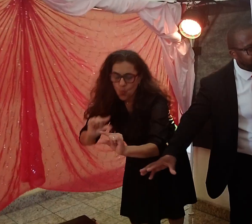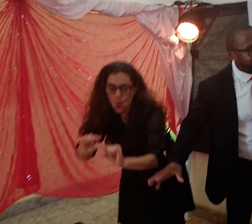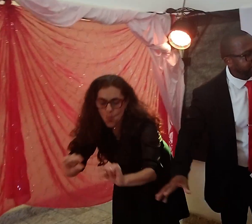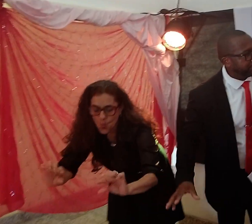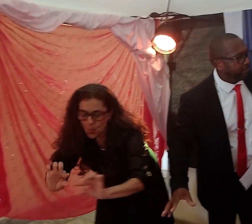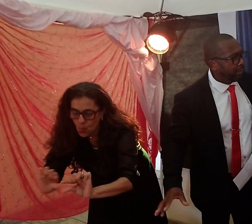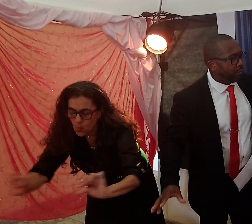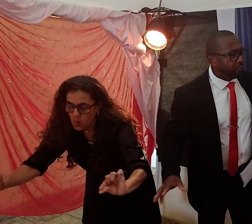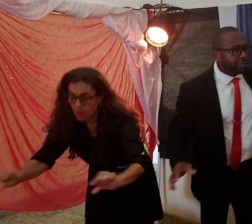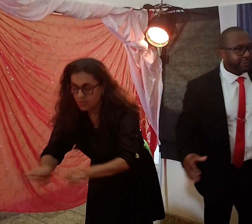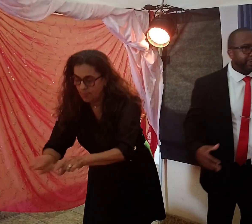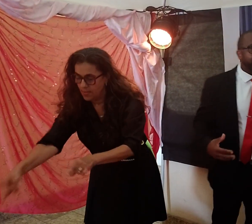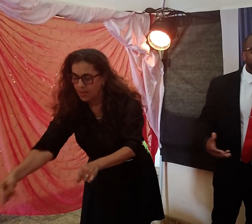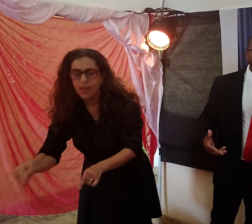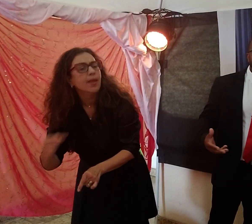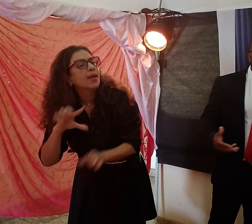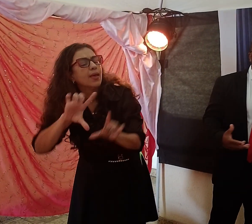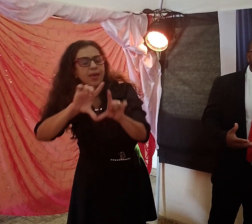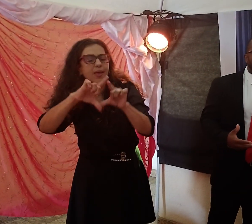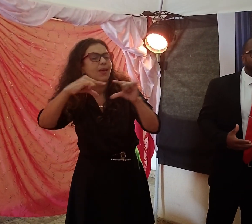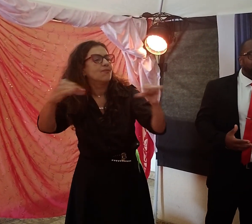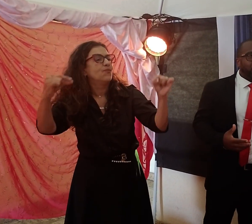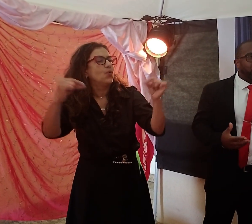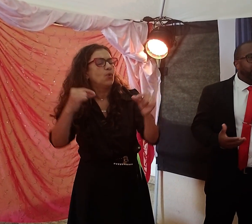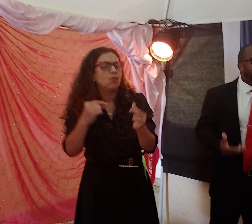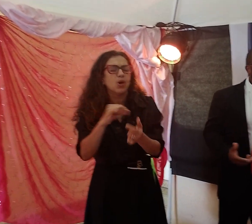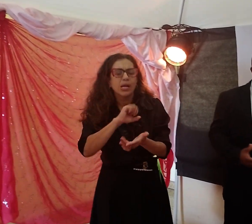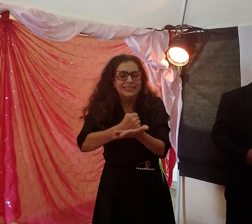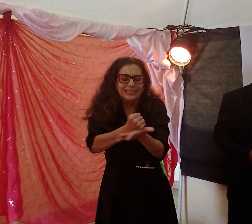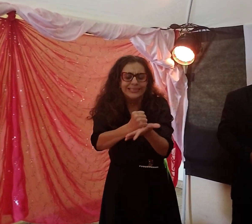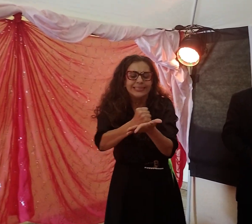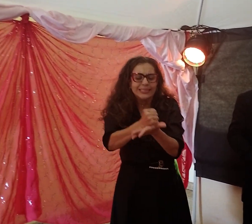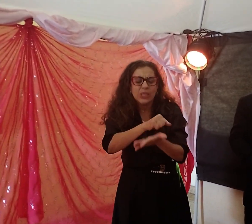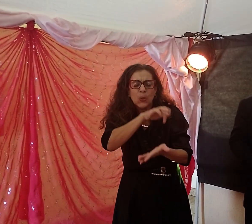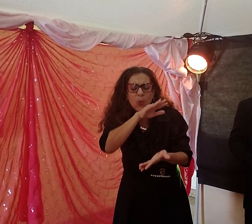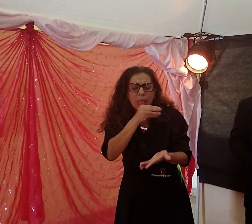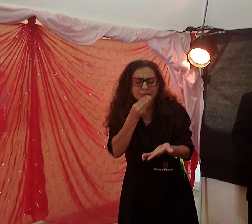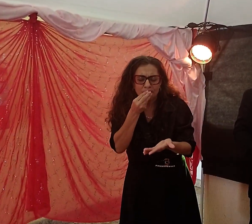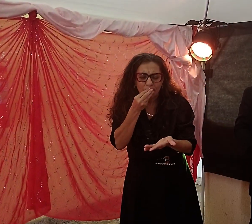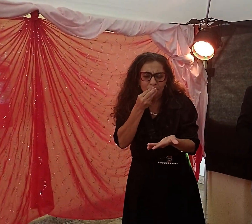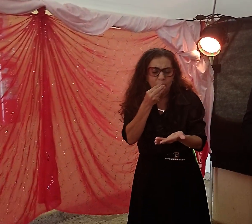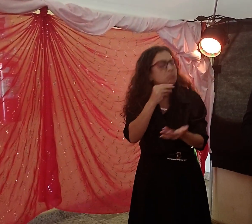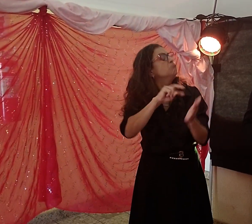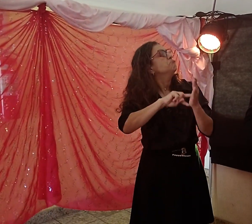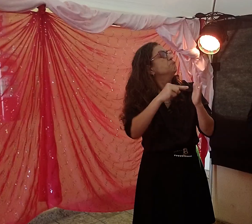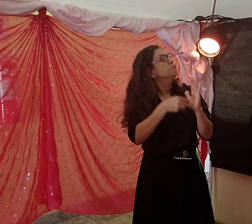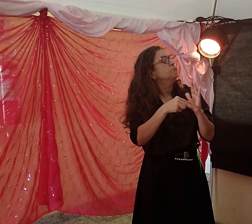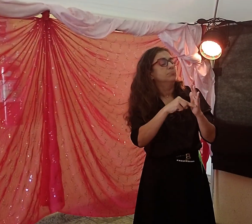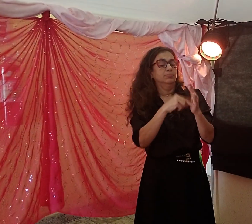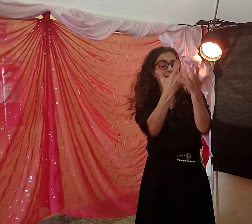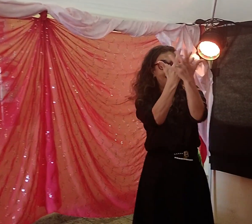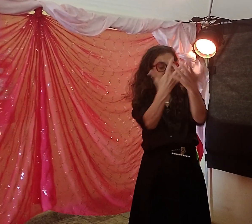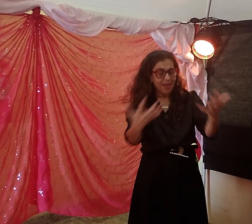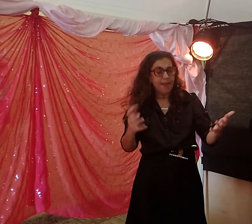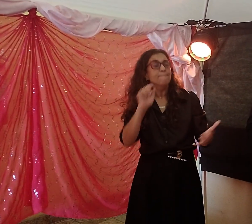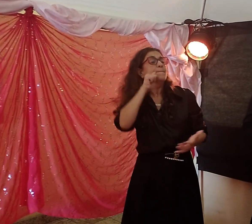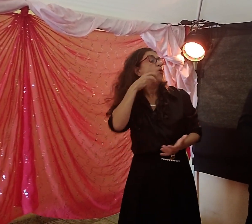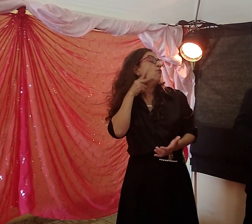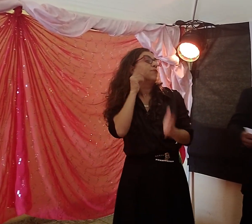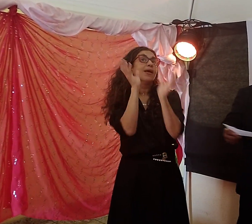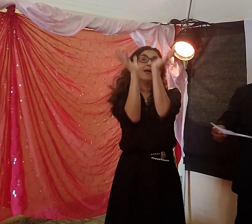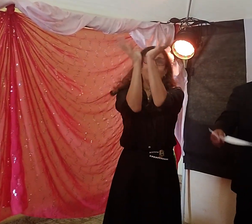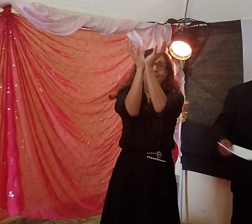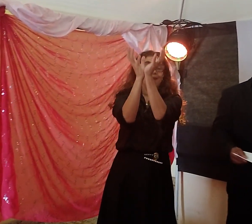amargas. O que seria esse cordeiro sacrificado? Era um cordeiro que deveria ser sacrificado